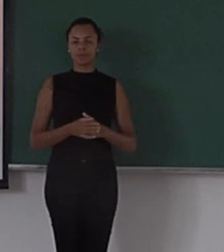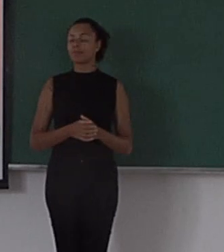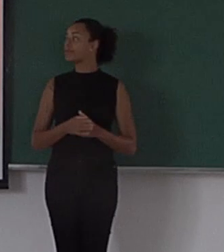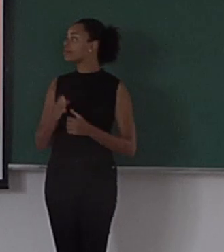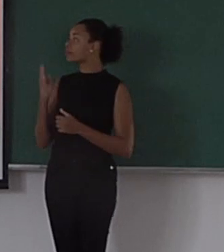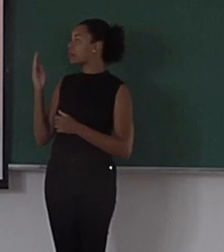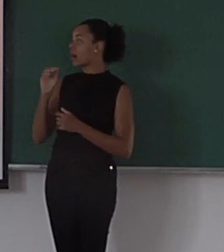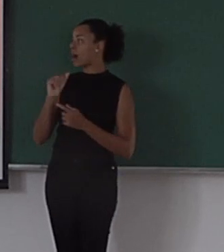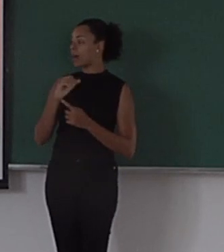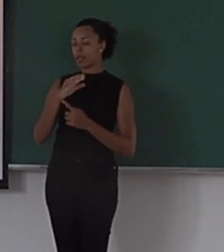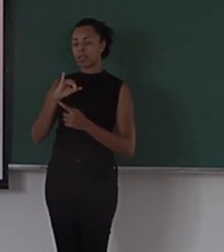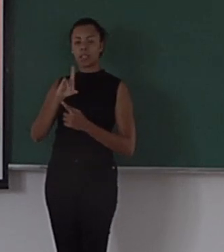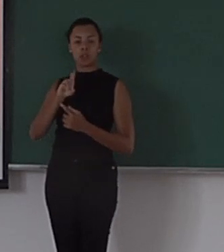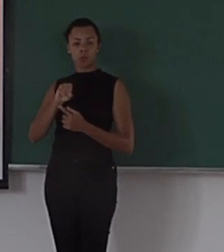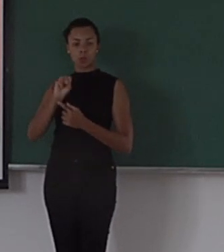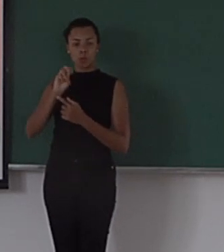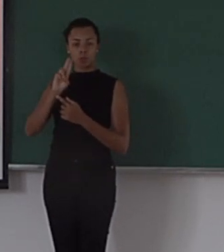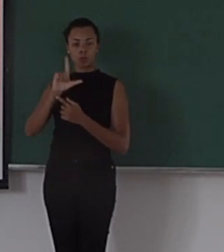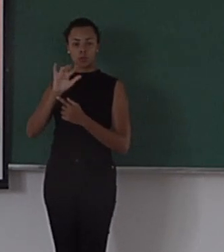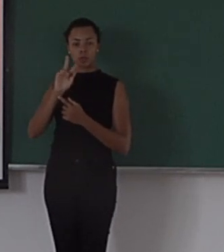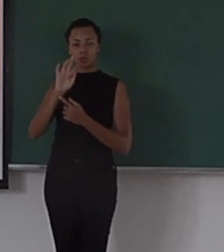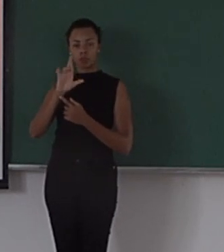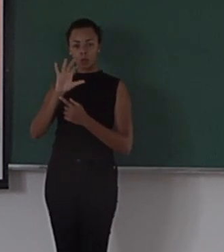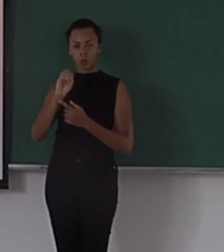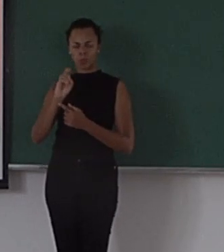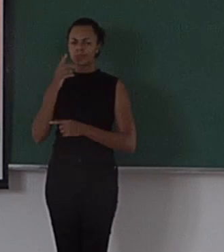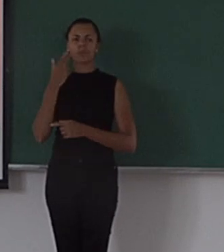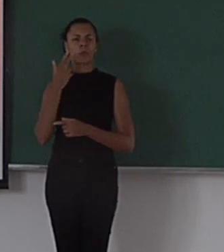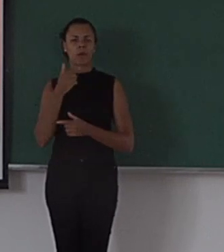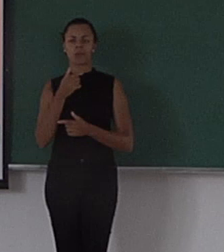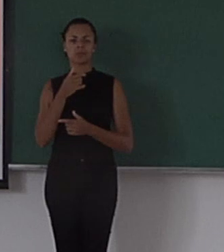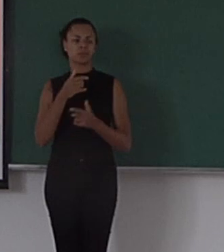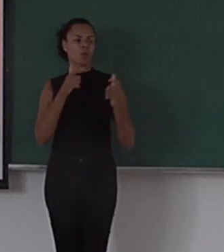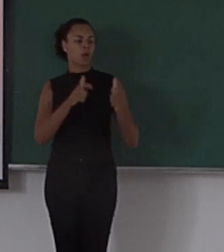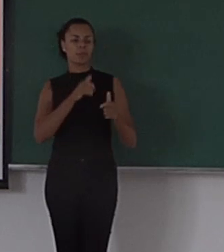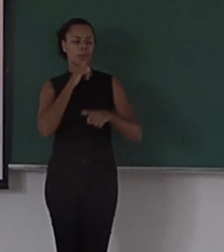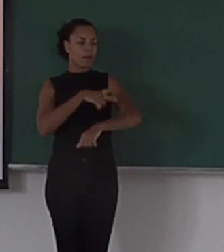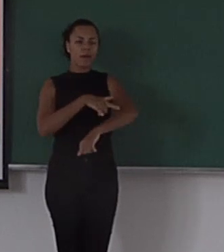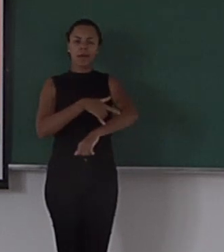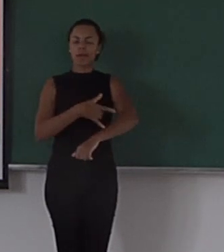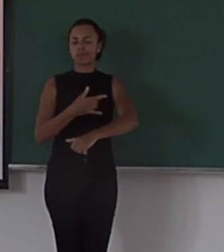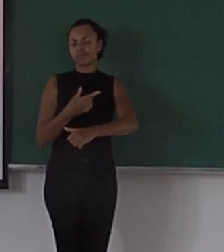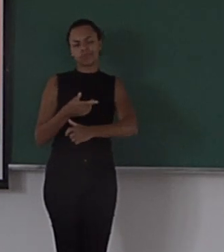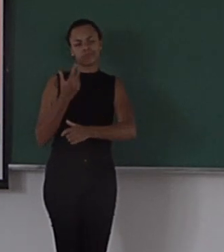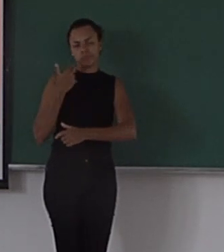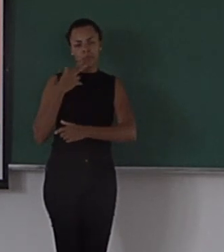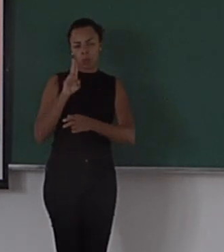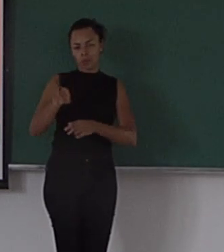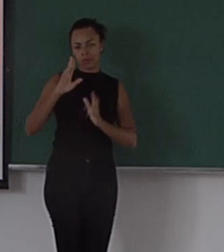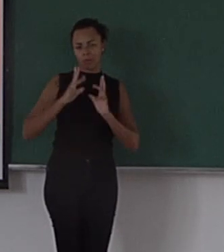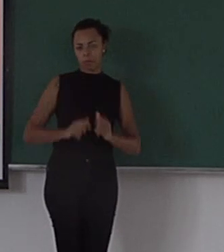que eu já falei para vocês, né, é muito comum em ambientes comunitários, assim, sanitários, então eles usarem o ácido